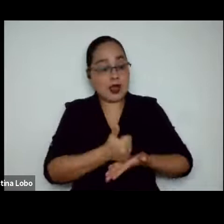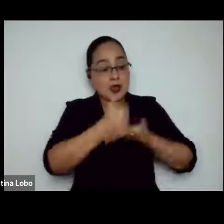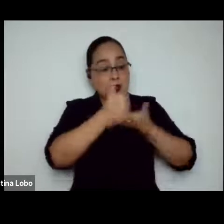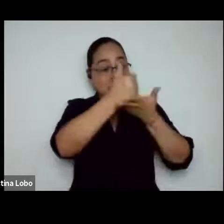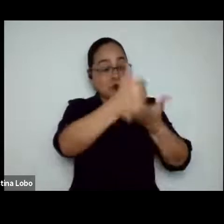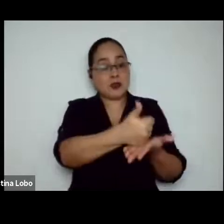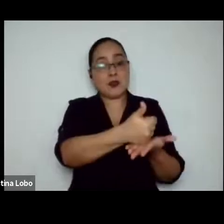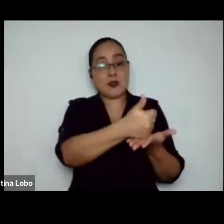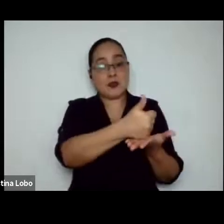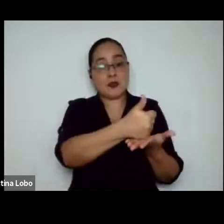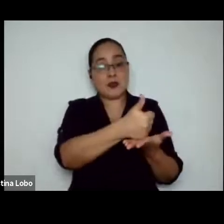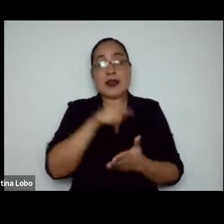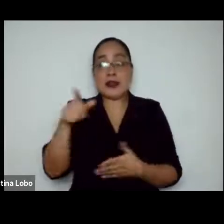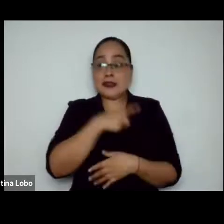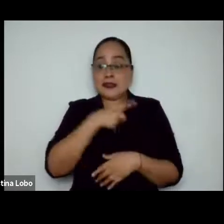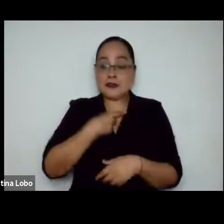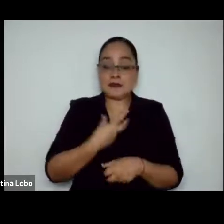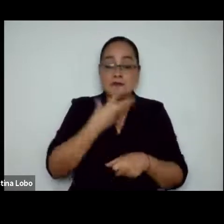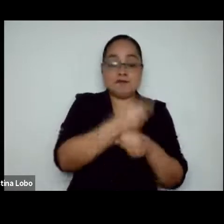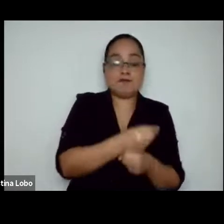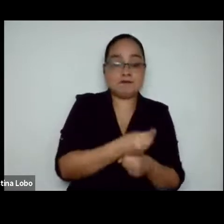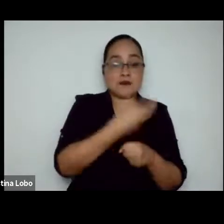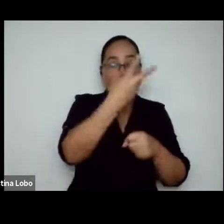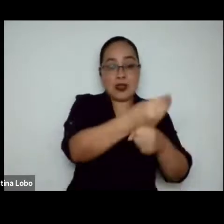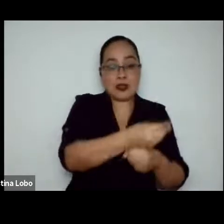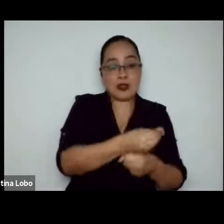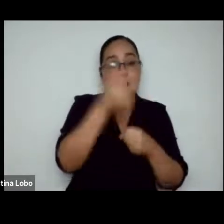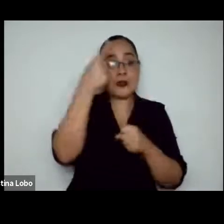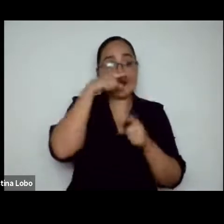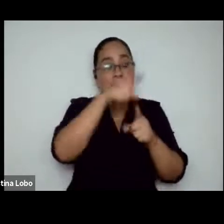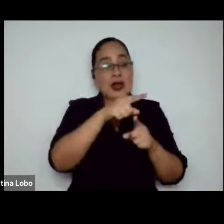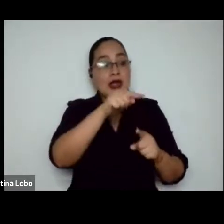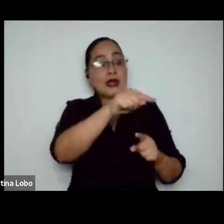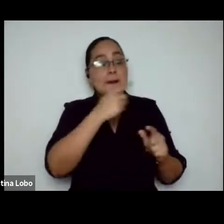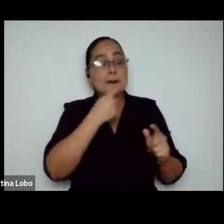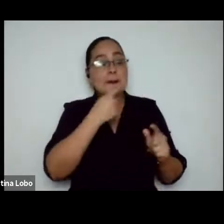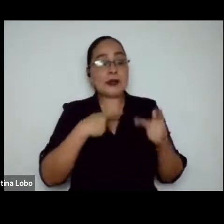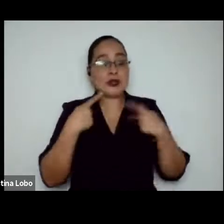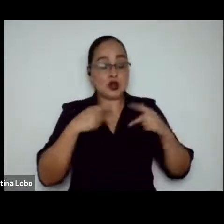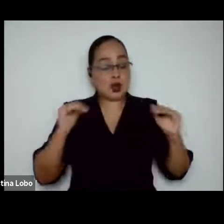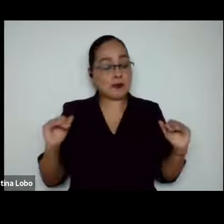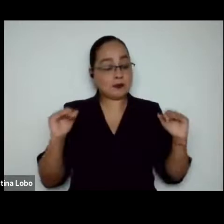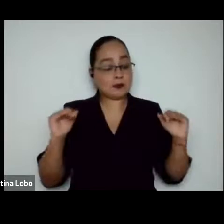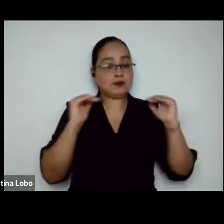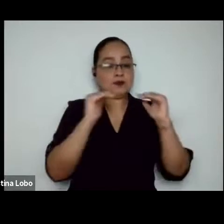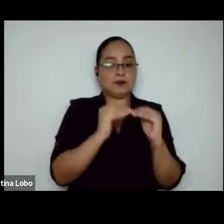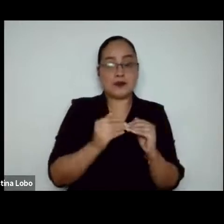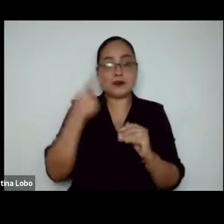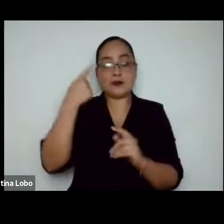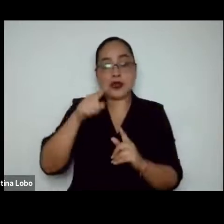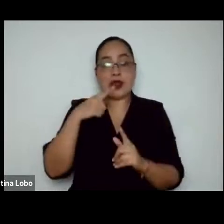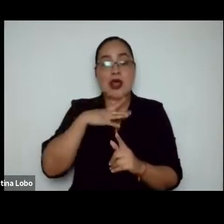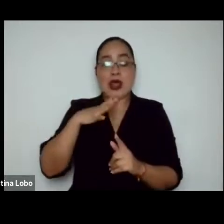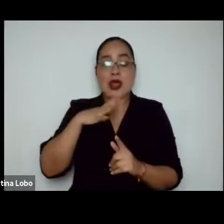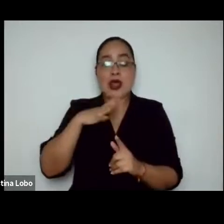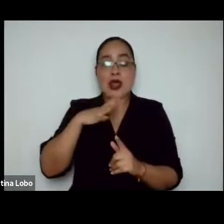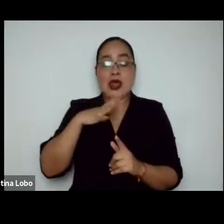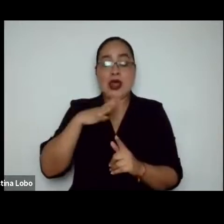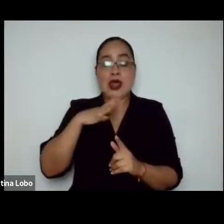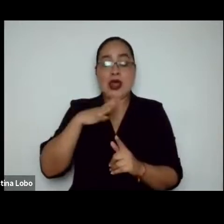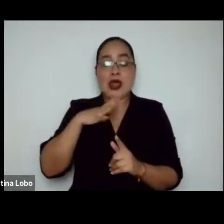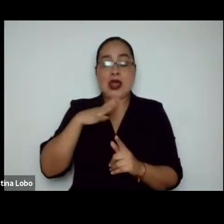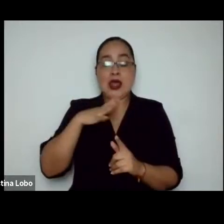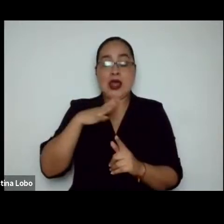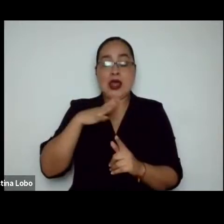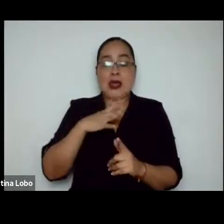tiene que compensar, digamos, esas desigualdades para que en realidad el ejercicio de las libertades civiles sea una realidad posible para todas